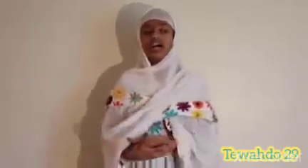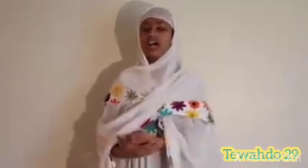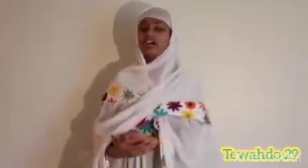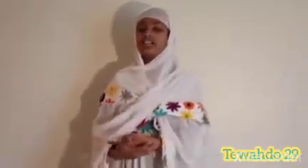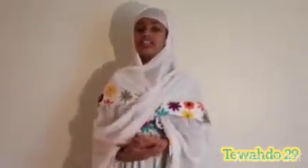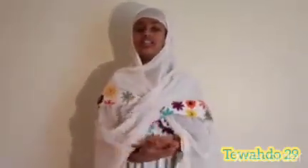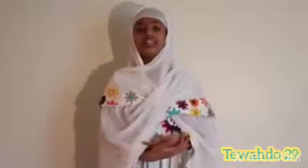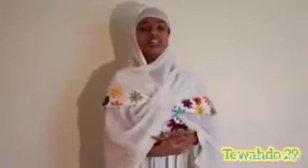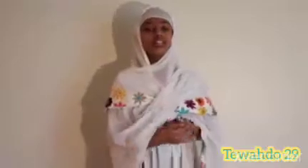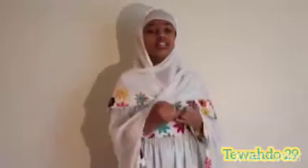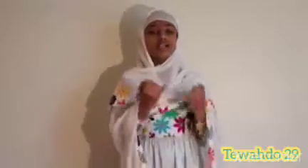ሕፃናት